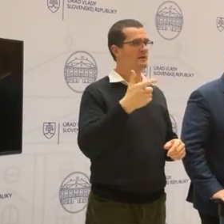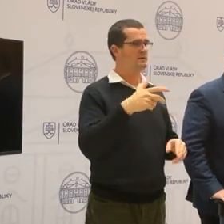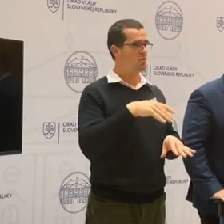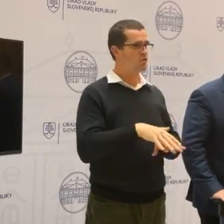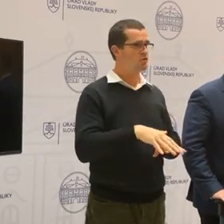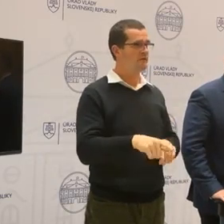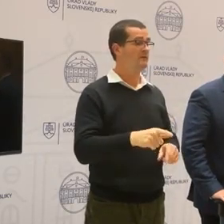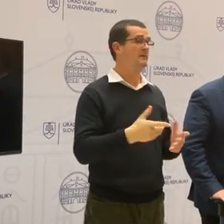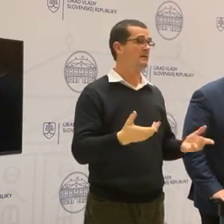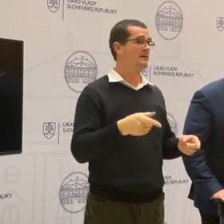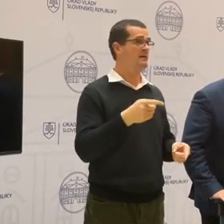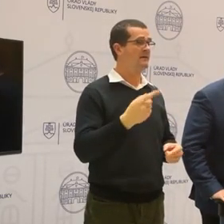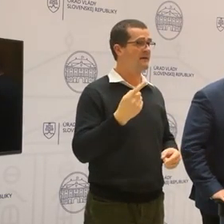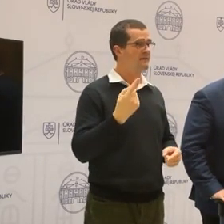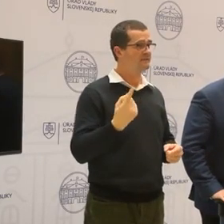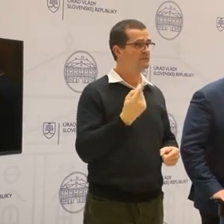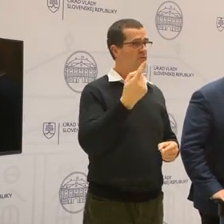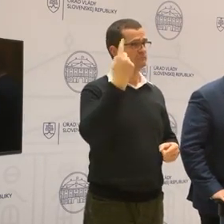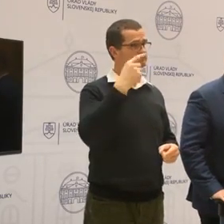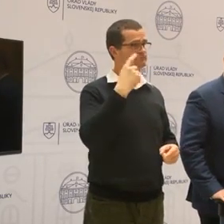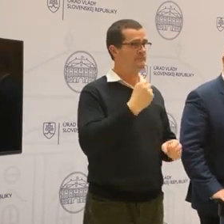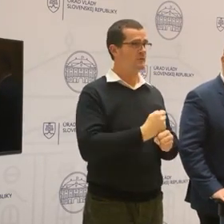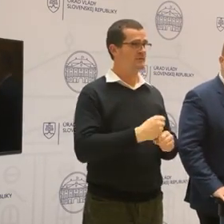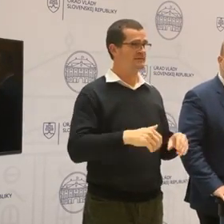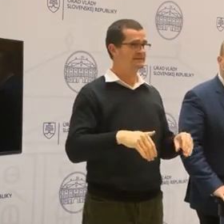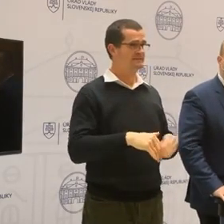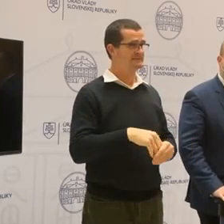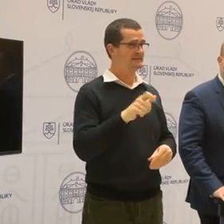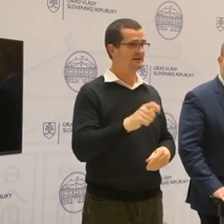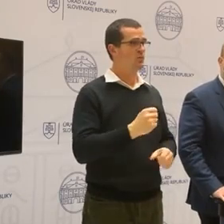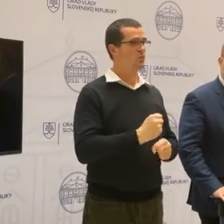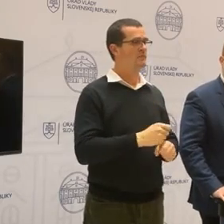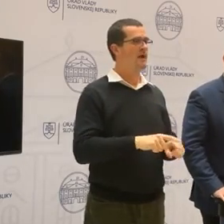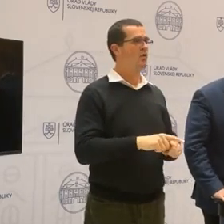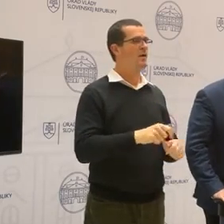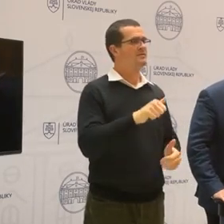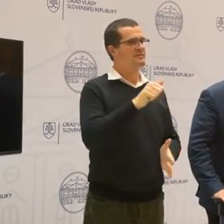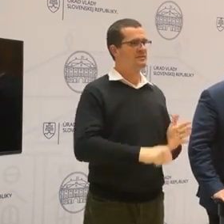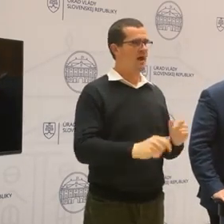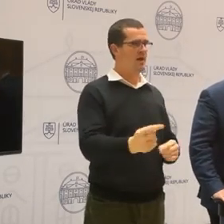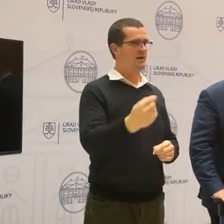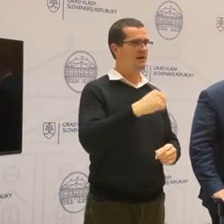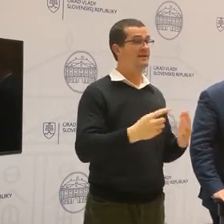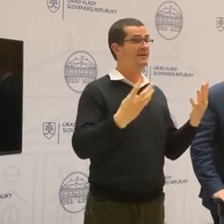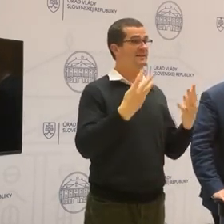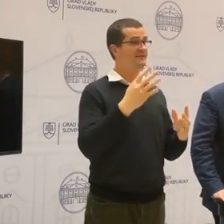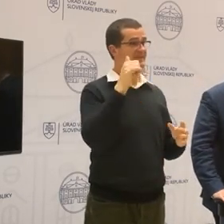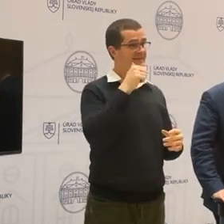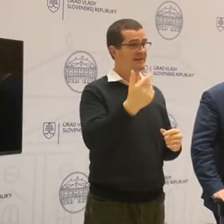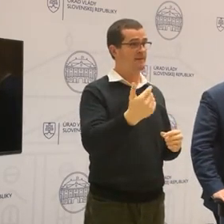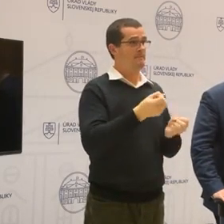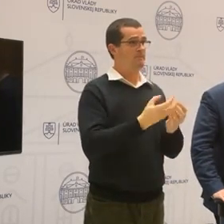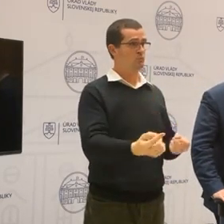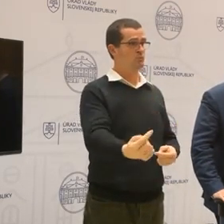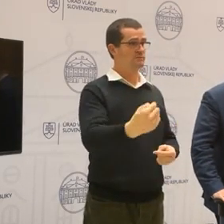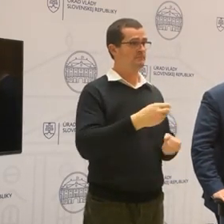skontrolovať. Akurát pre tieto vysokokvalifikované pracovné sily to umožňujeme urobiť akoby pri jednom pobyte. Že na 90 dní ich pustíme,